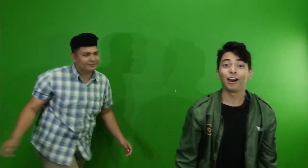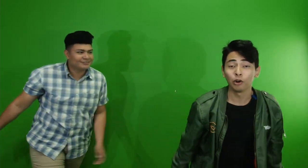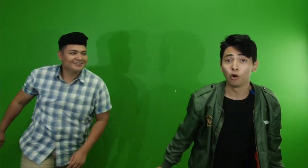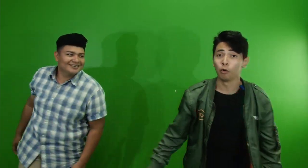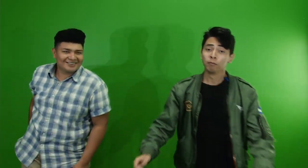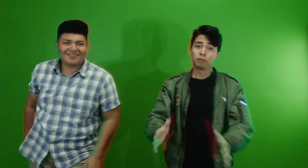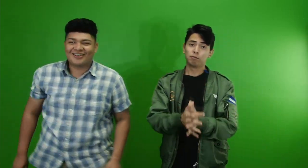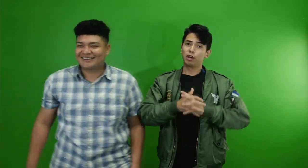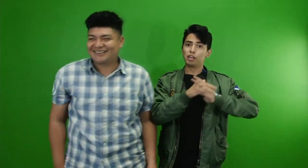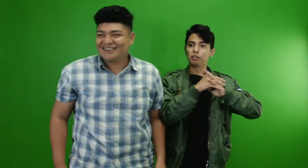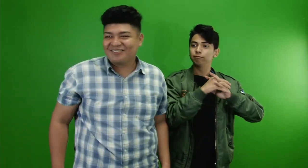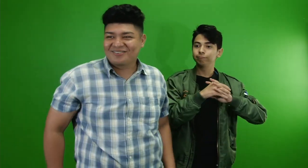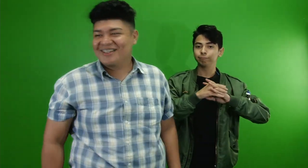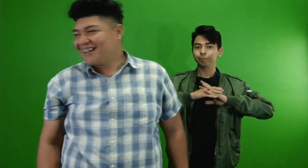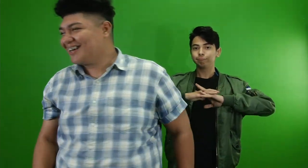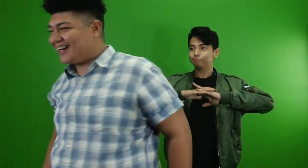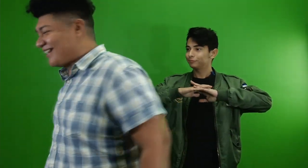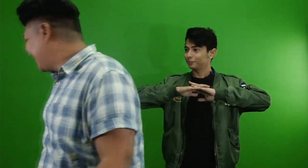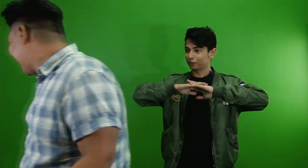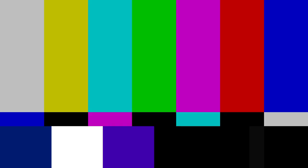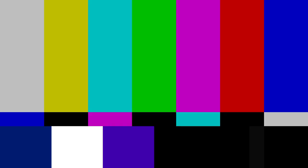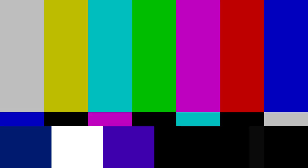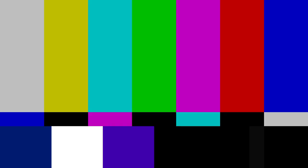gracias y levantó a la negra para quitar